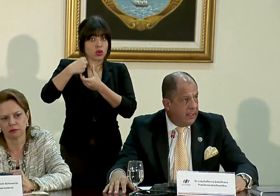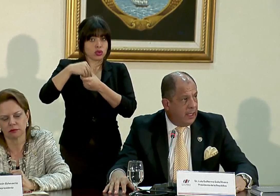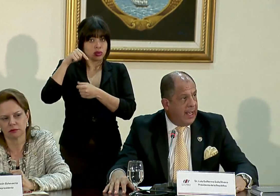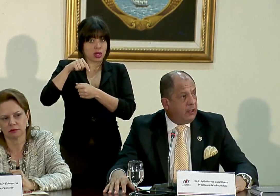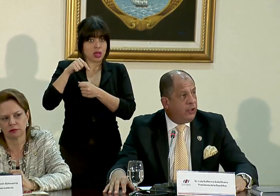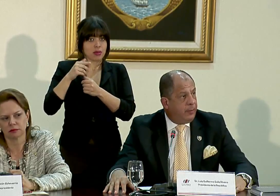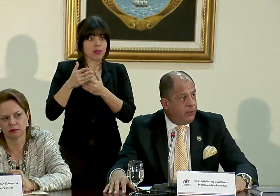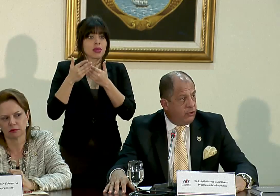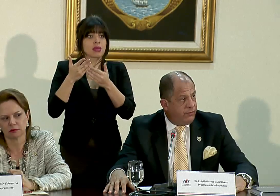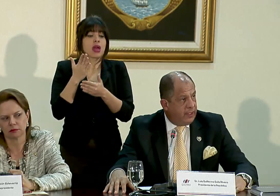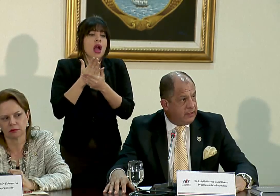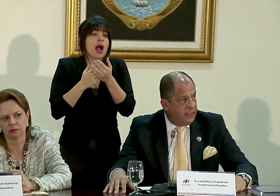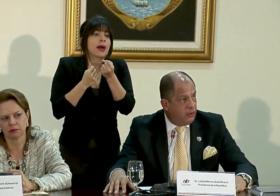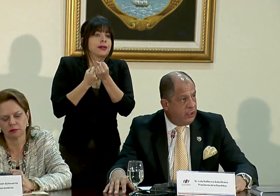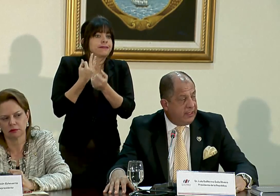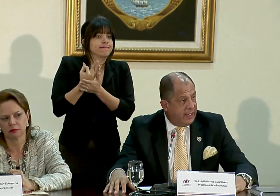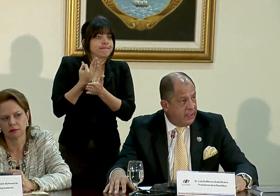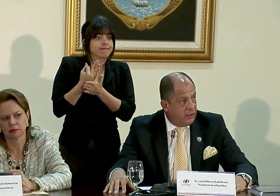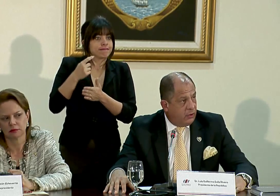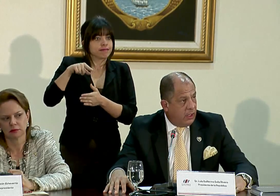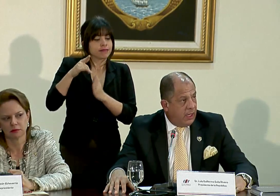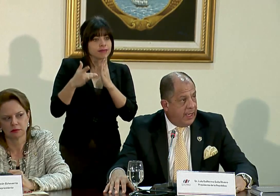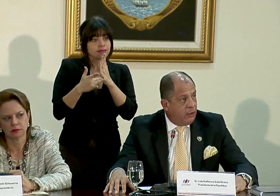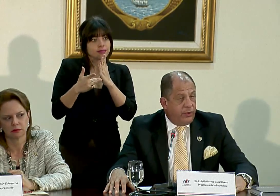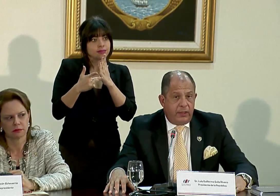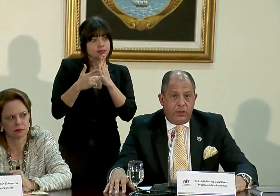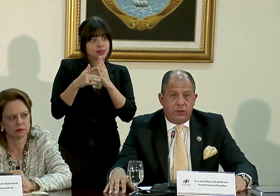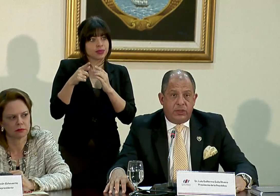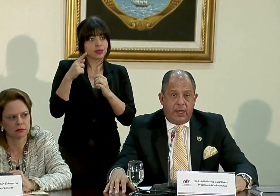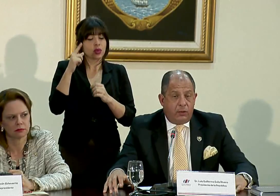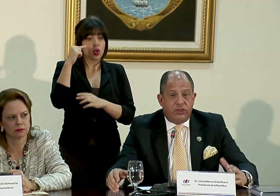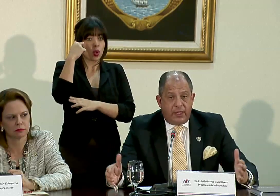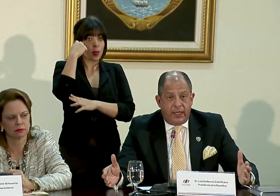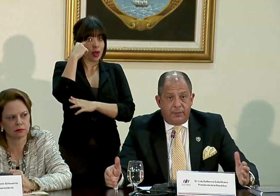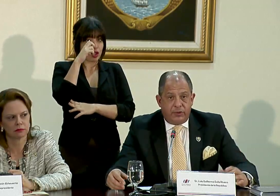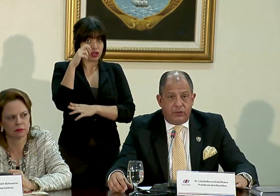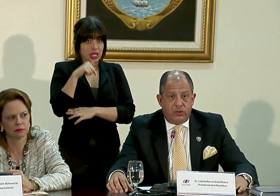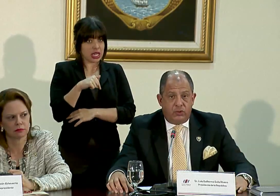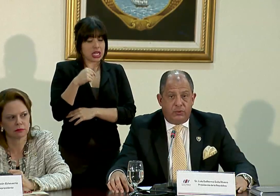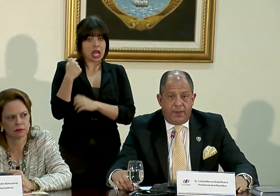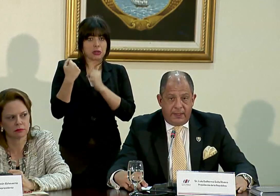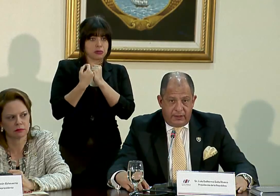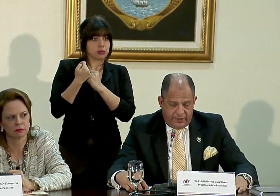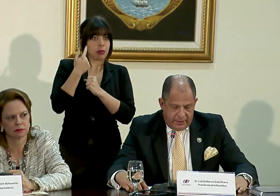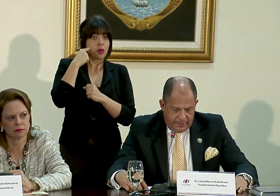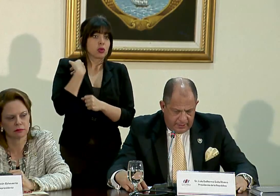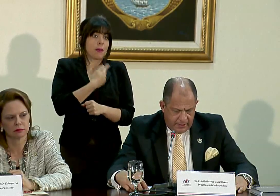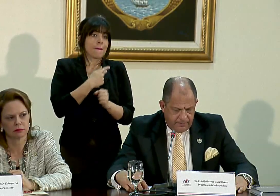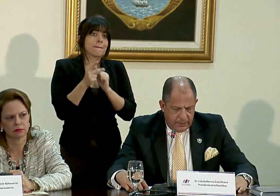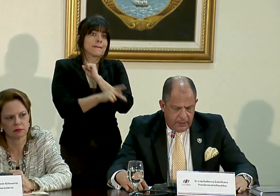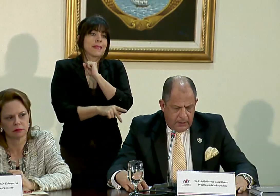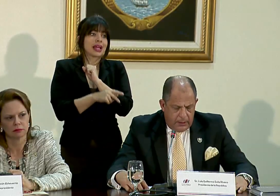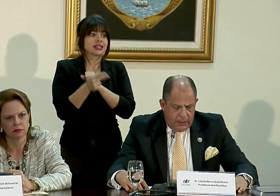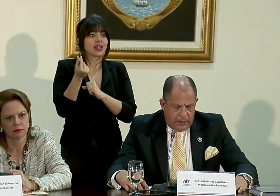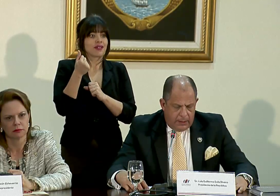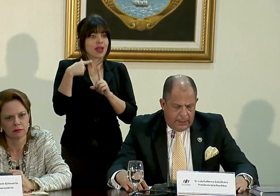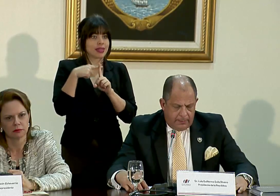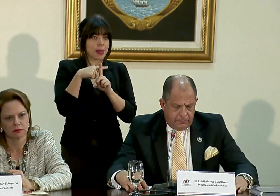le dan algo de apoyo financiero y técnico al gobierno de Costa Rica, por ser nosotros un país de renta media.